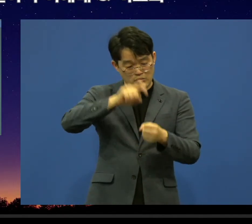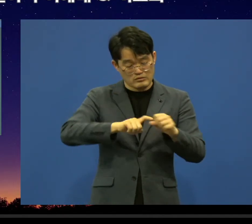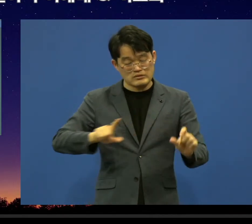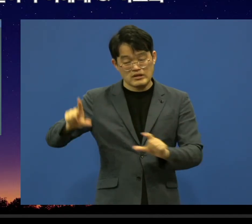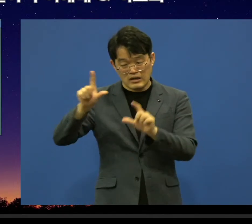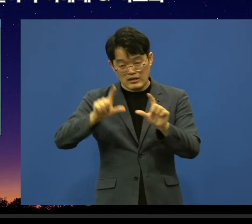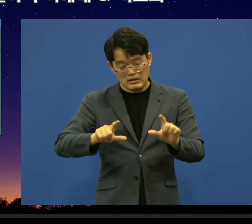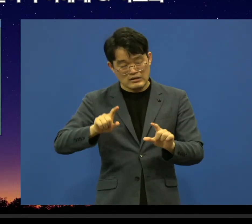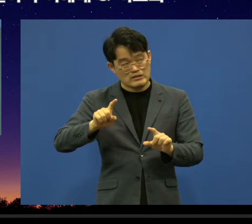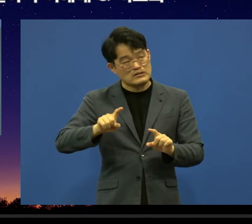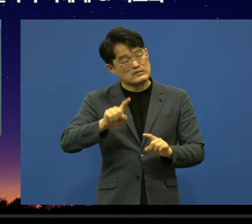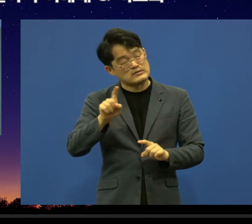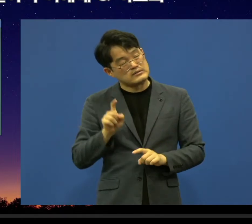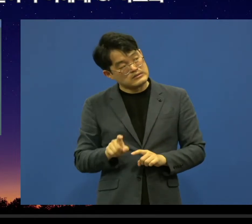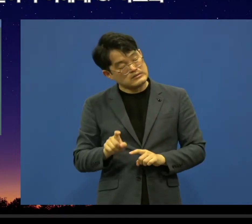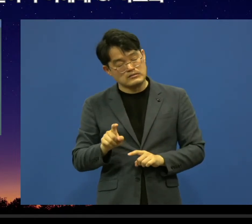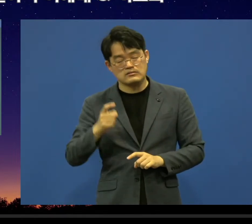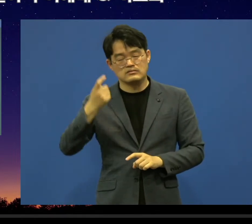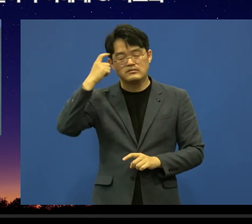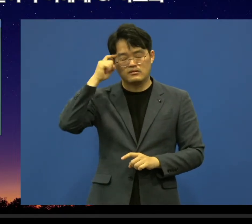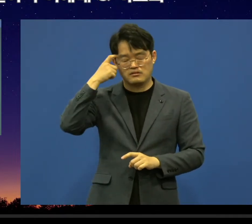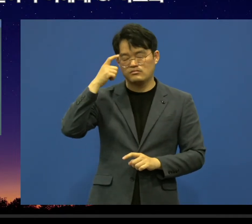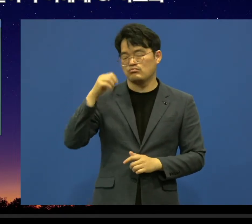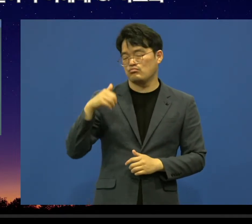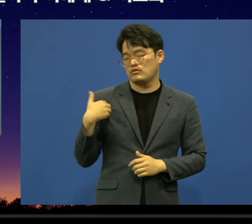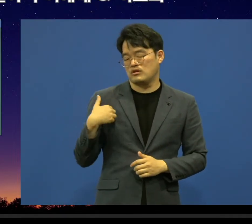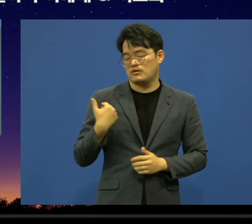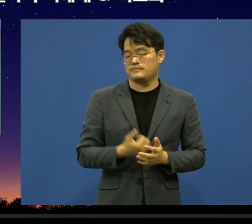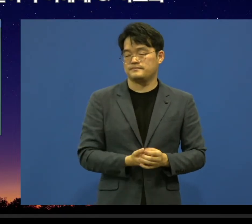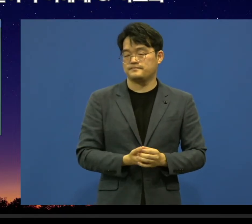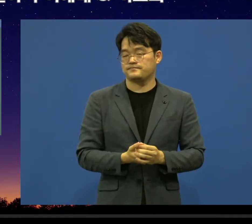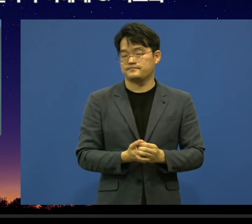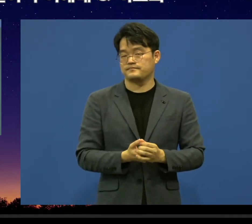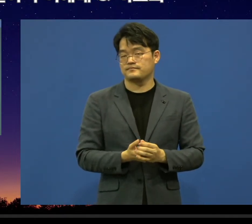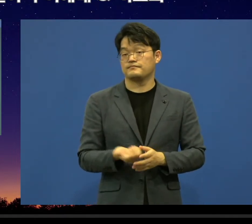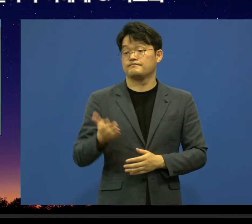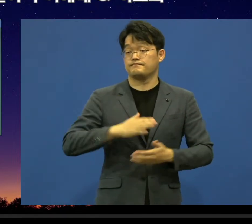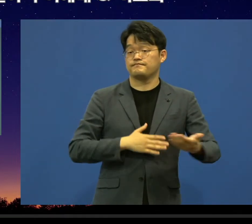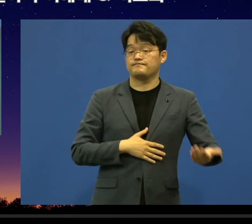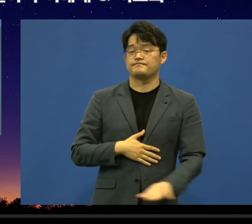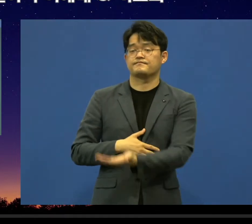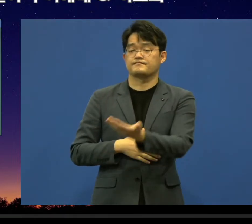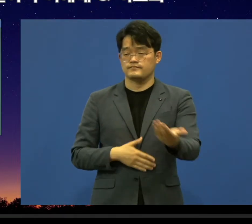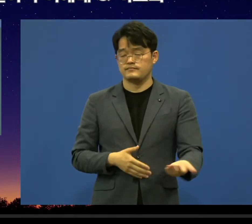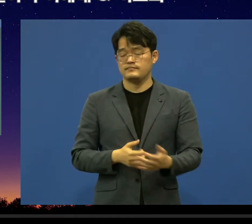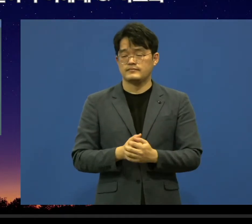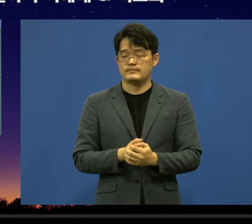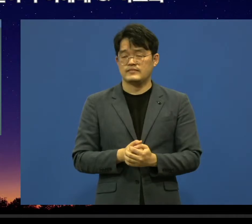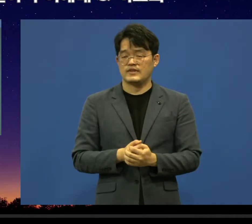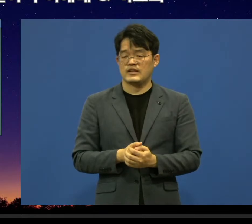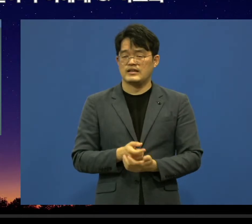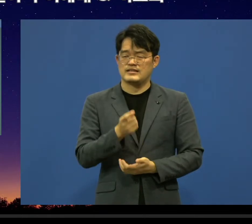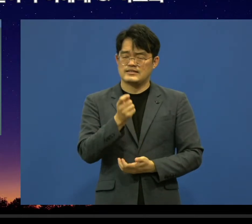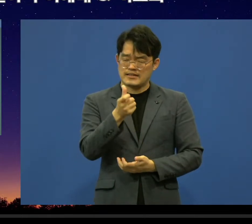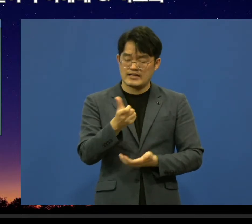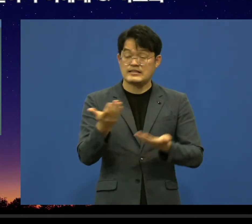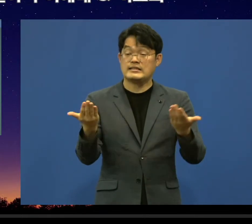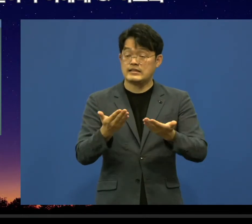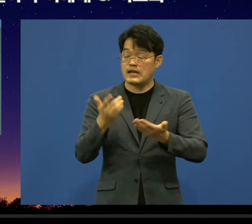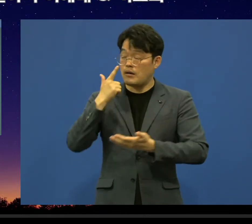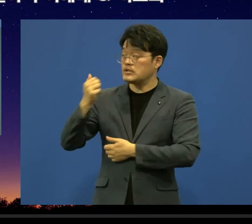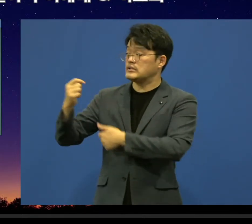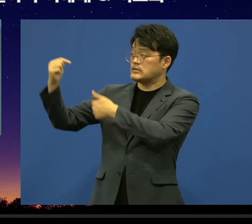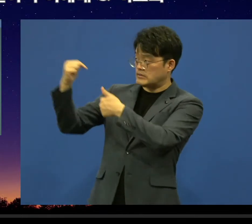그렇게 생각했을 수도 있어요. 그러나 여러분, 작은 일에 대한 순종이